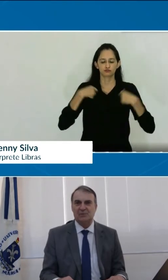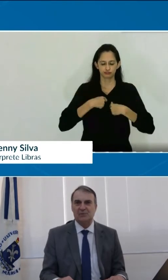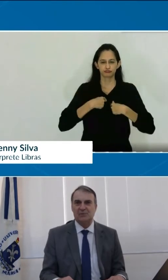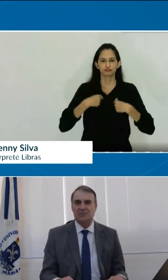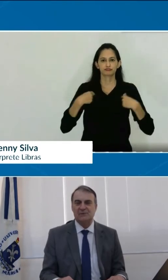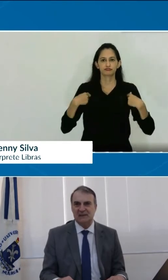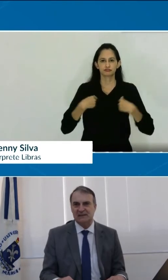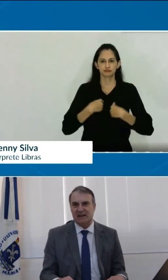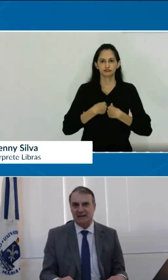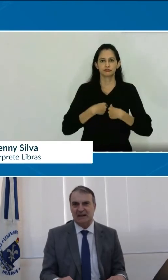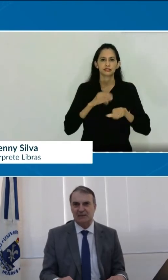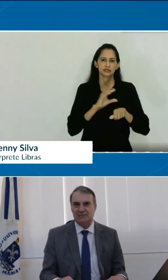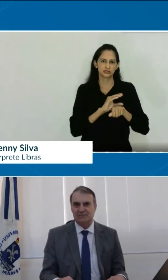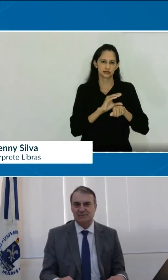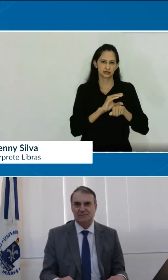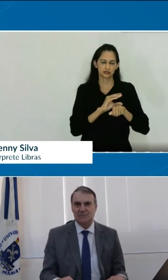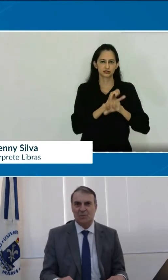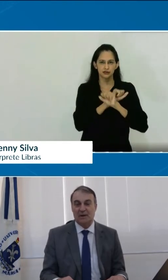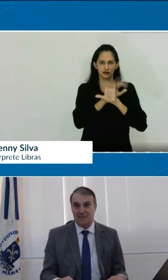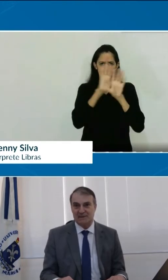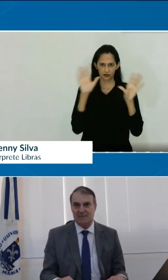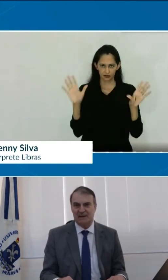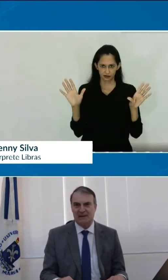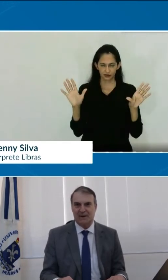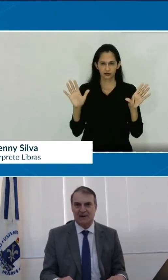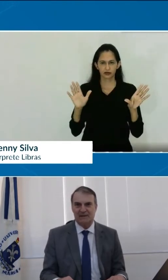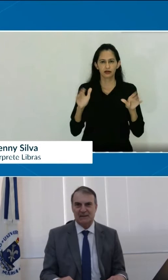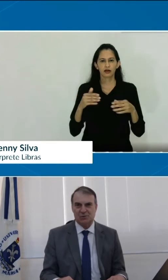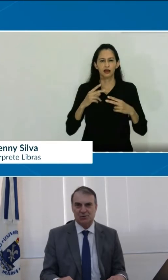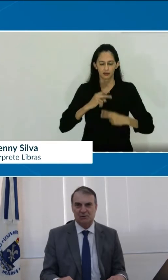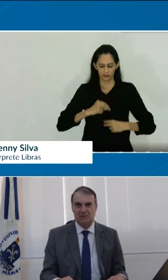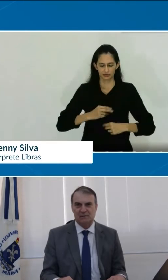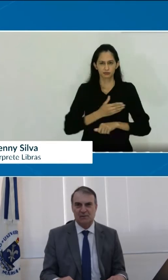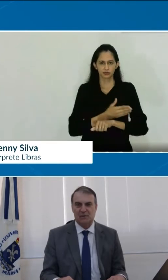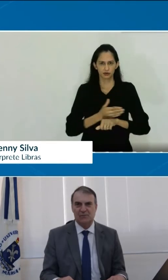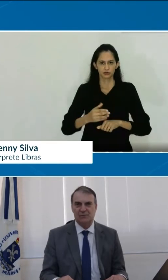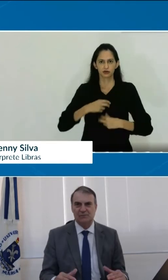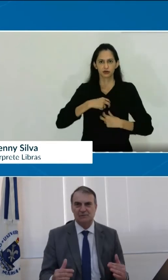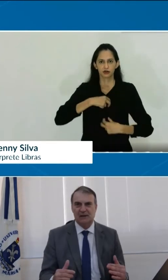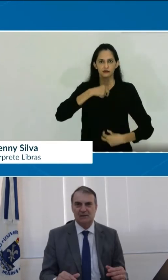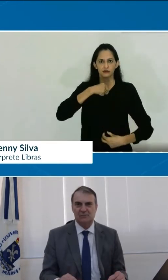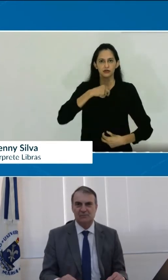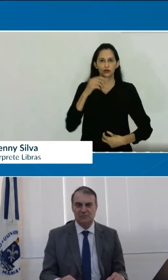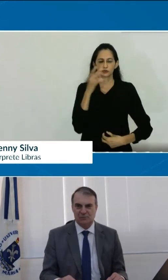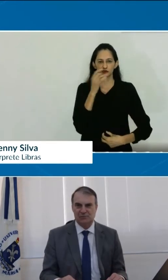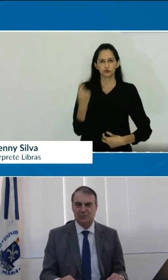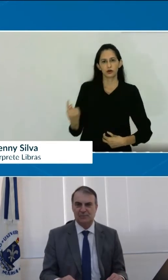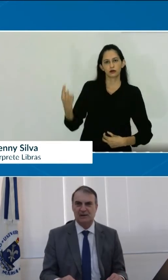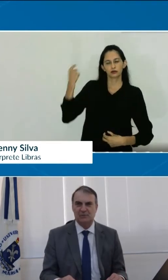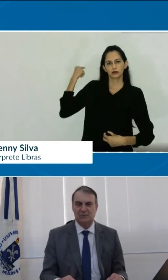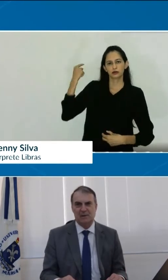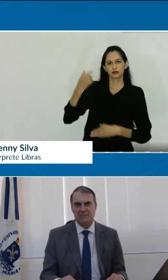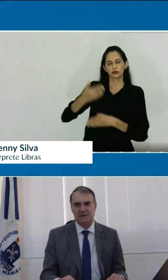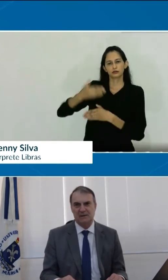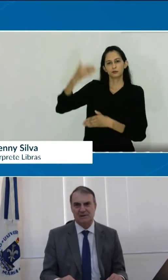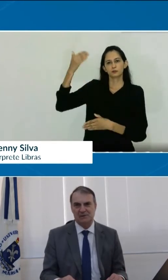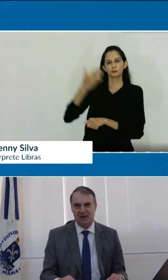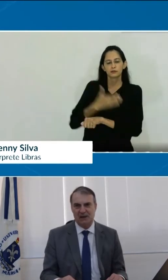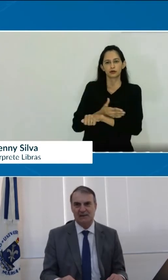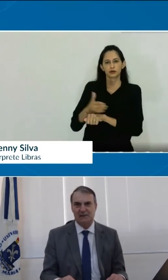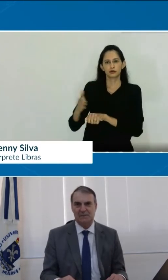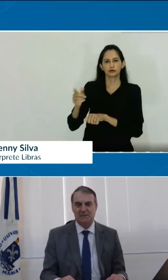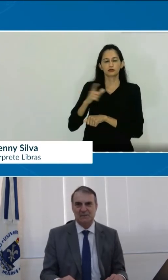um terno cinza claro, uma camisa branca e uma gravata azul. Ao meu fundo tem um fundo branco, à